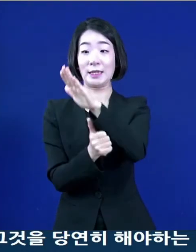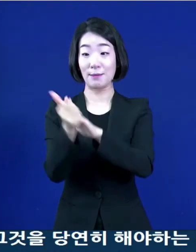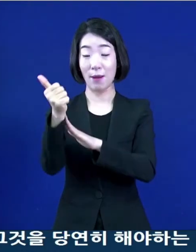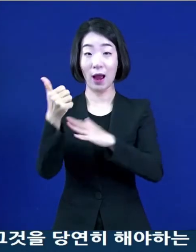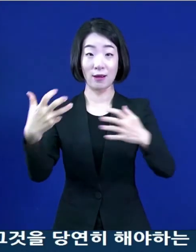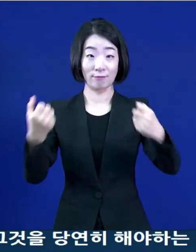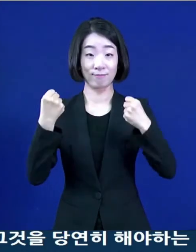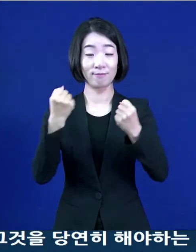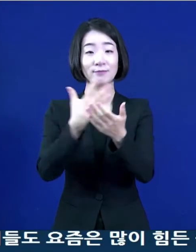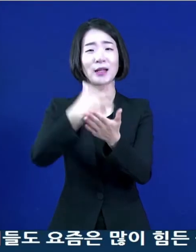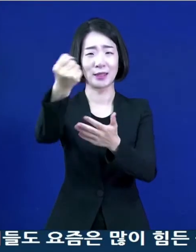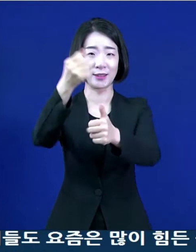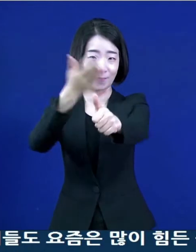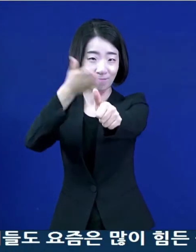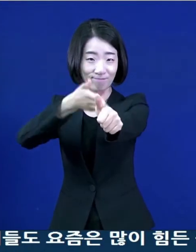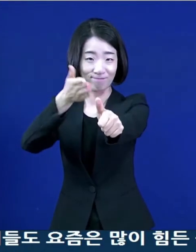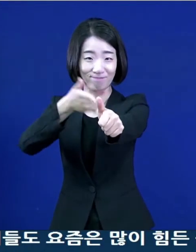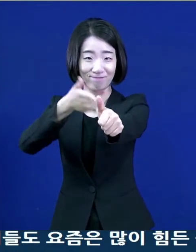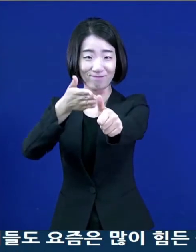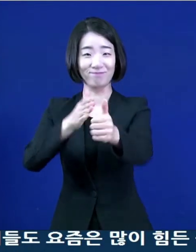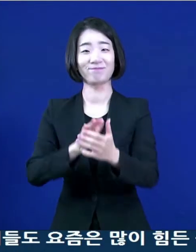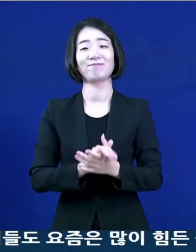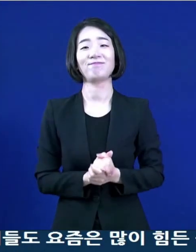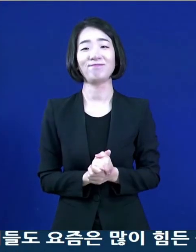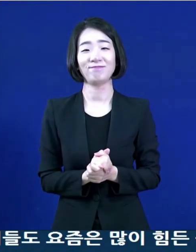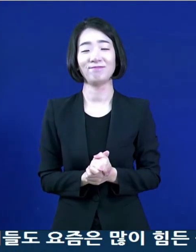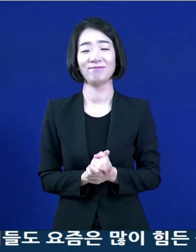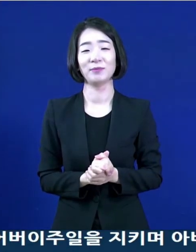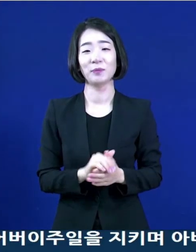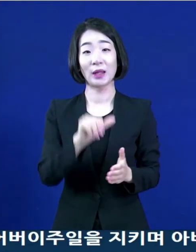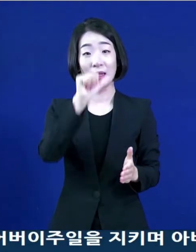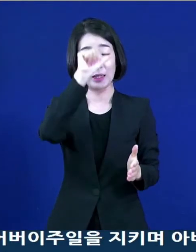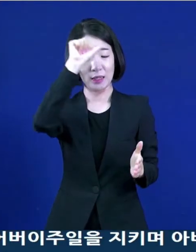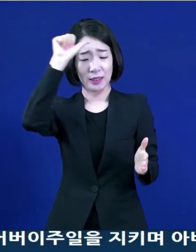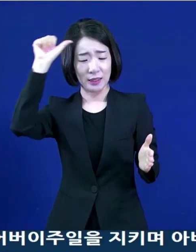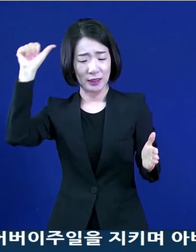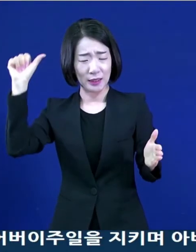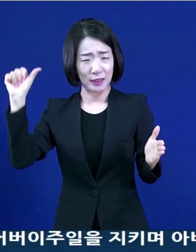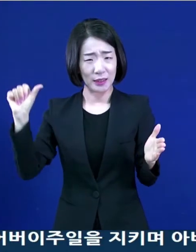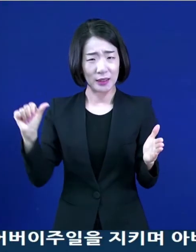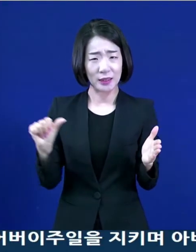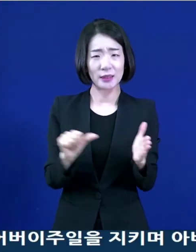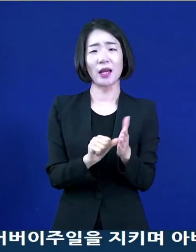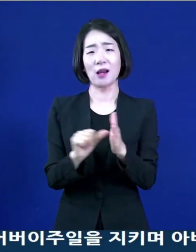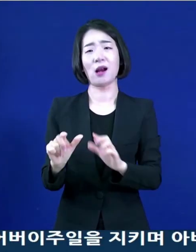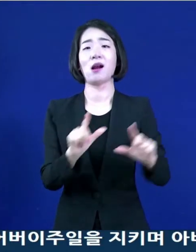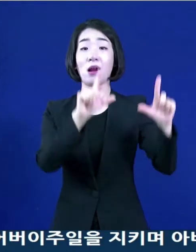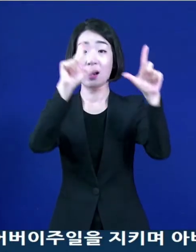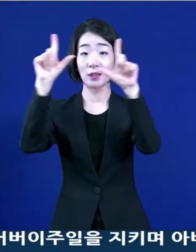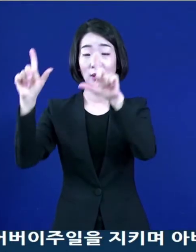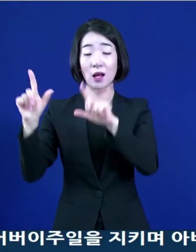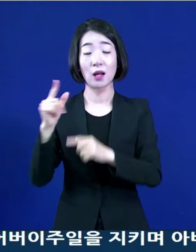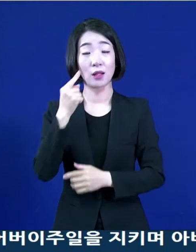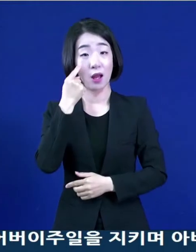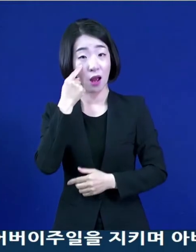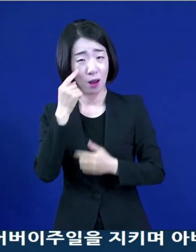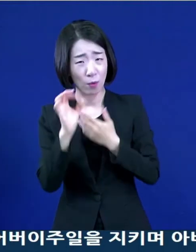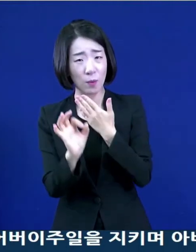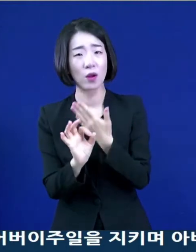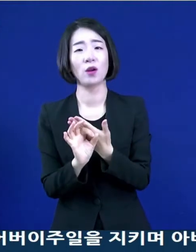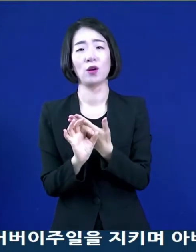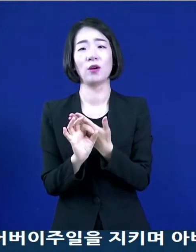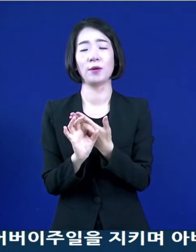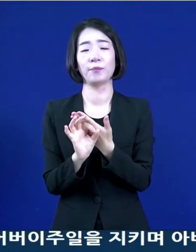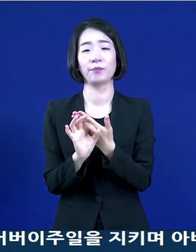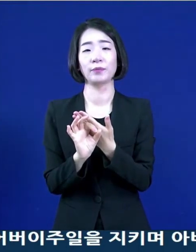있기를 기대합니다. 인생을 쭉 살다 보면 삶의 어떤 단계를